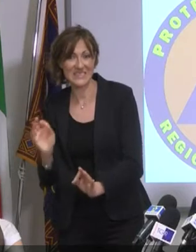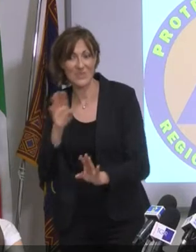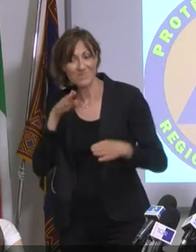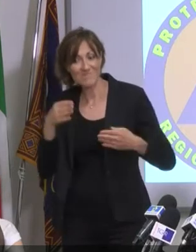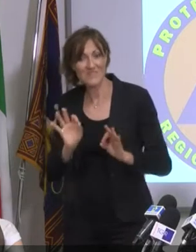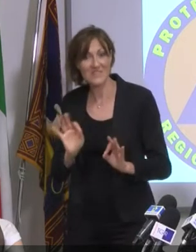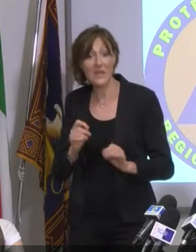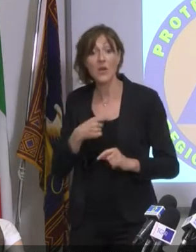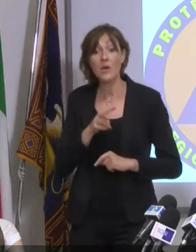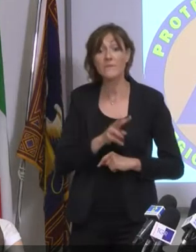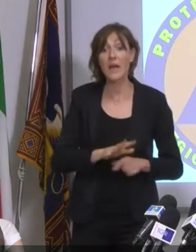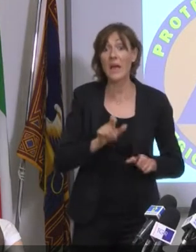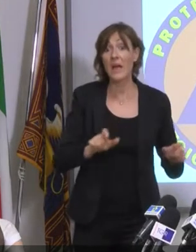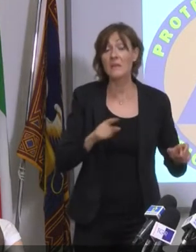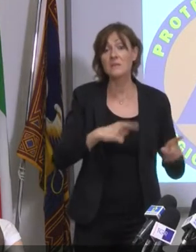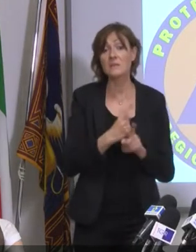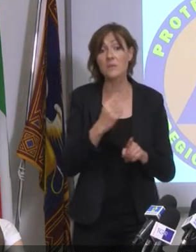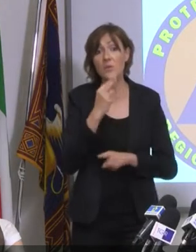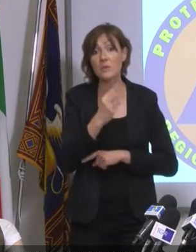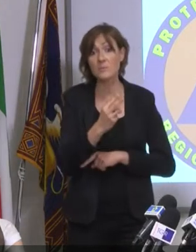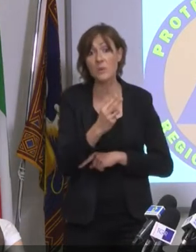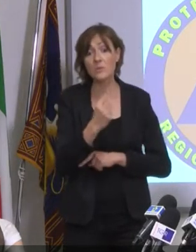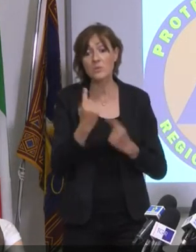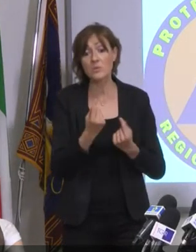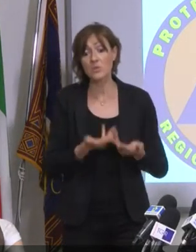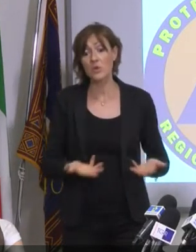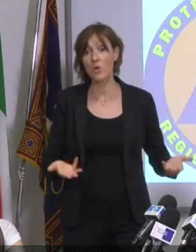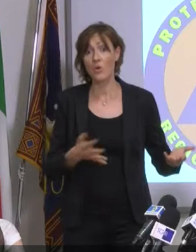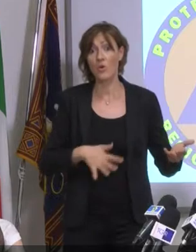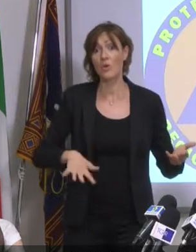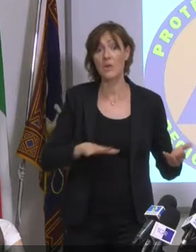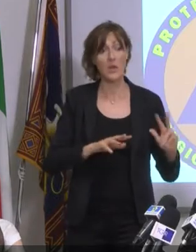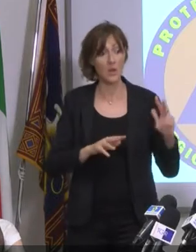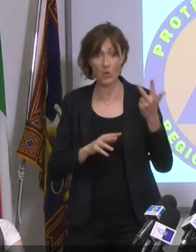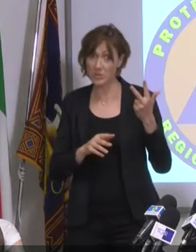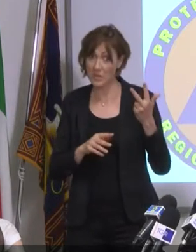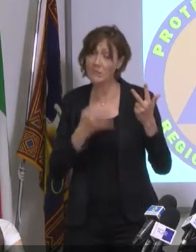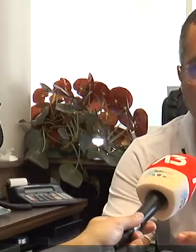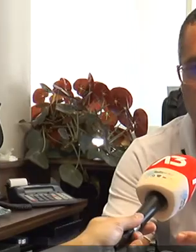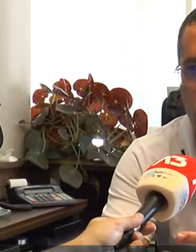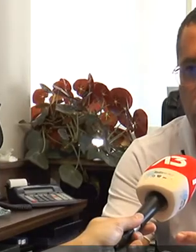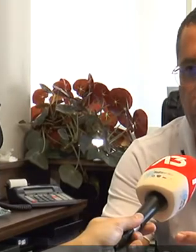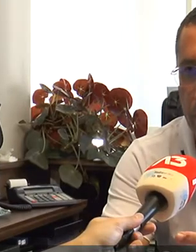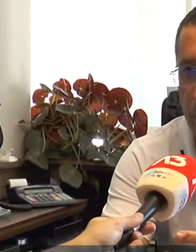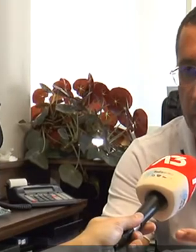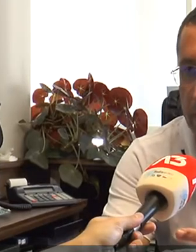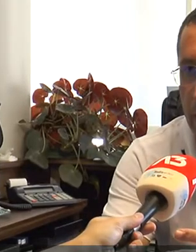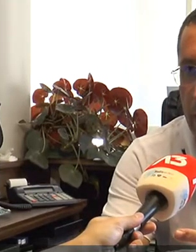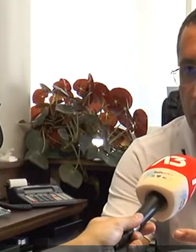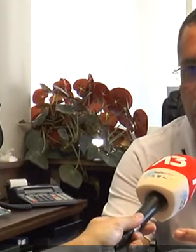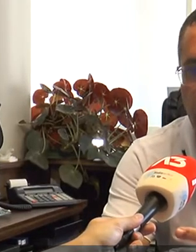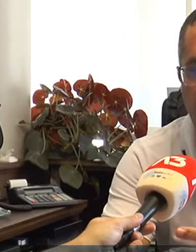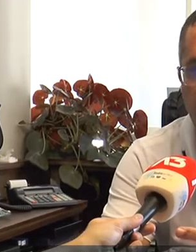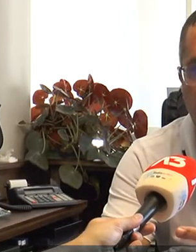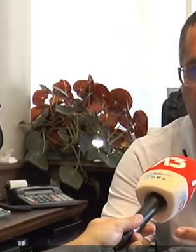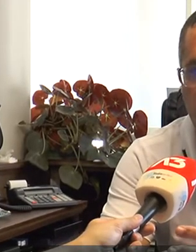io ai veneti doveva dare una risposta rispetto alla questione proposto loro tre non si ricandida loro tre sono gianluca